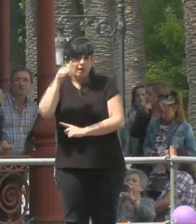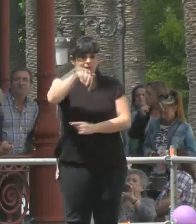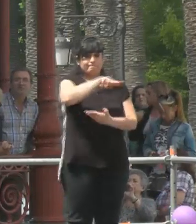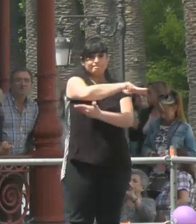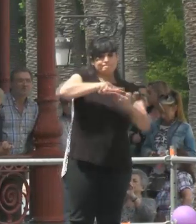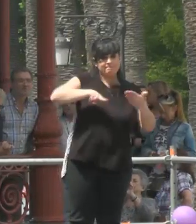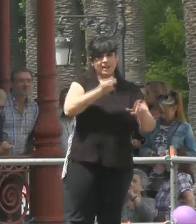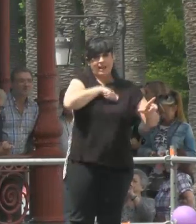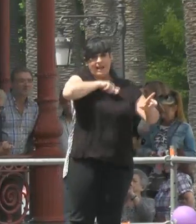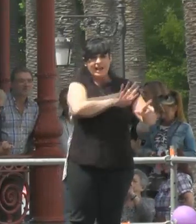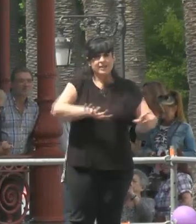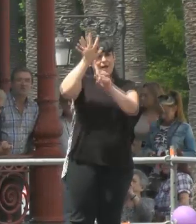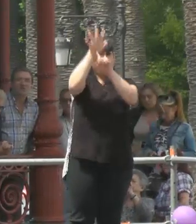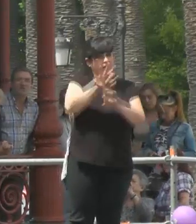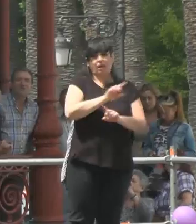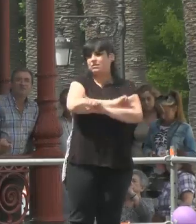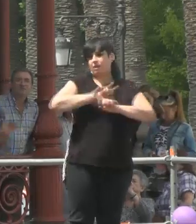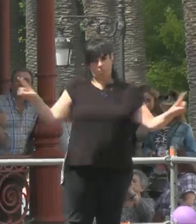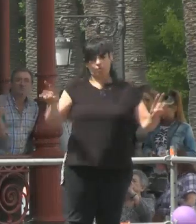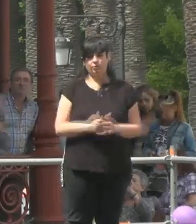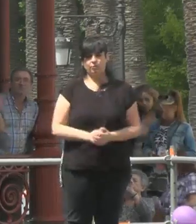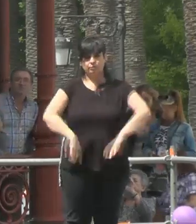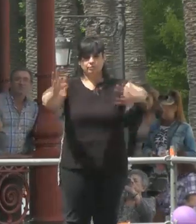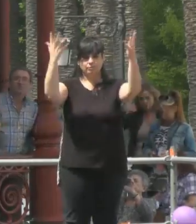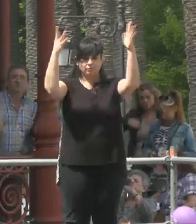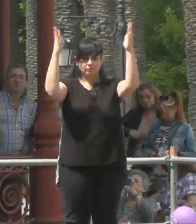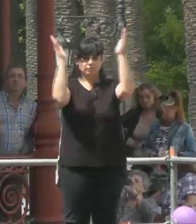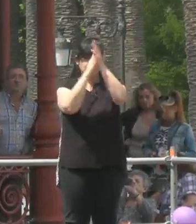ser periferia no Estado español.